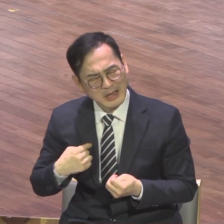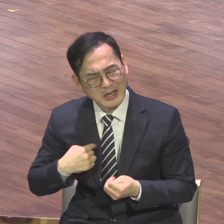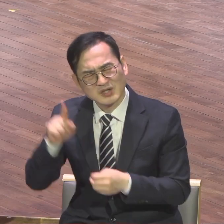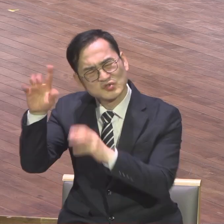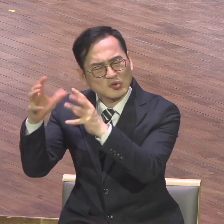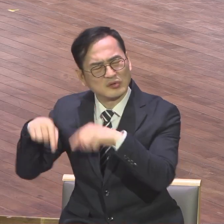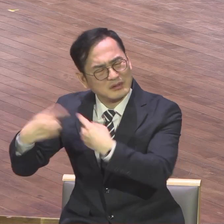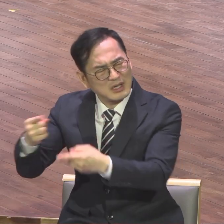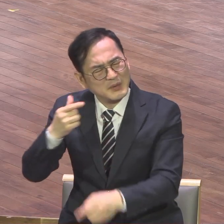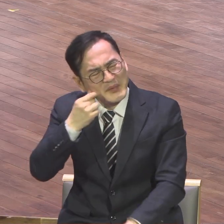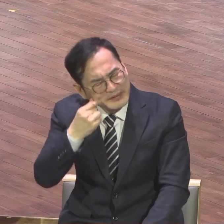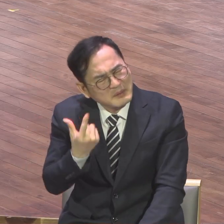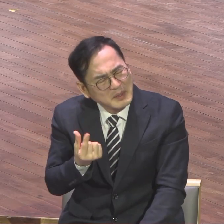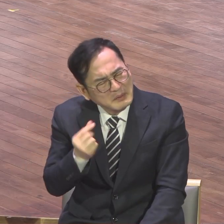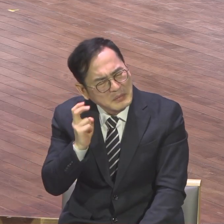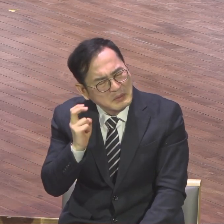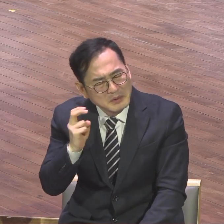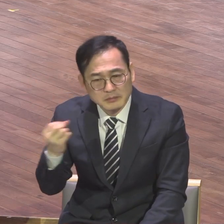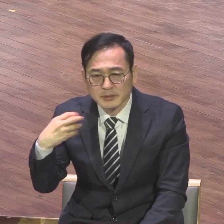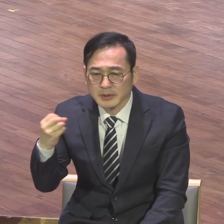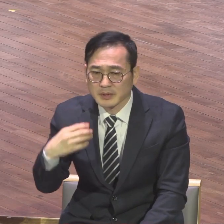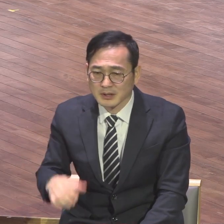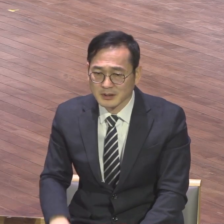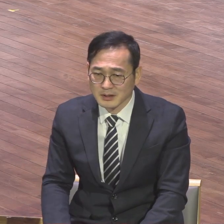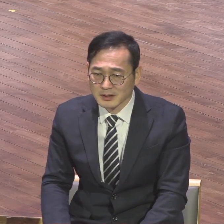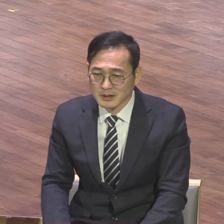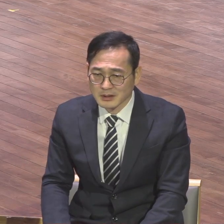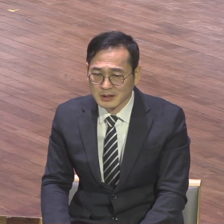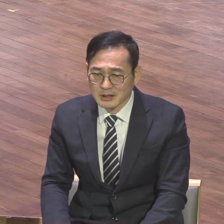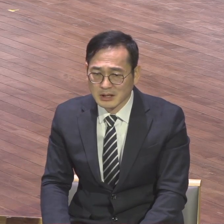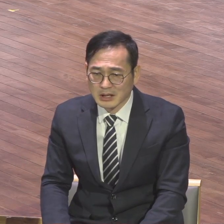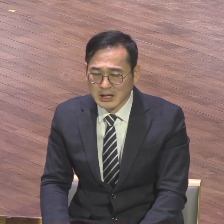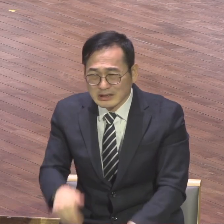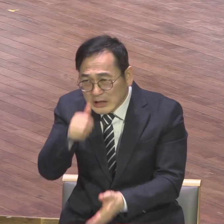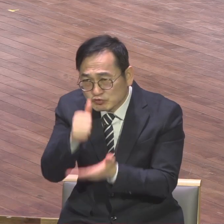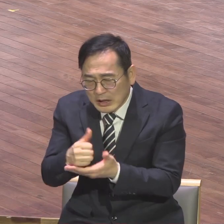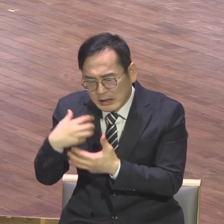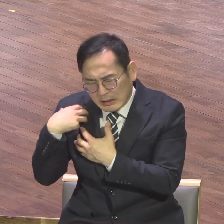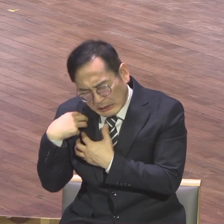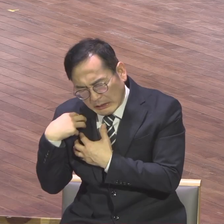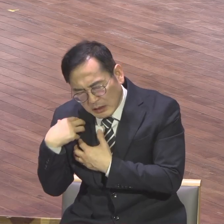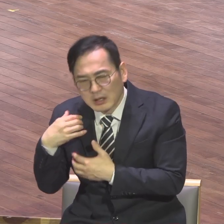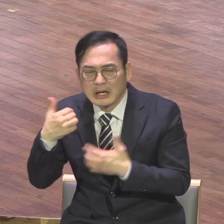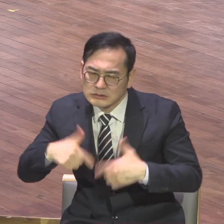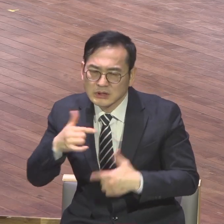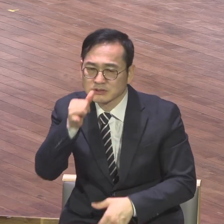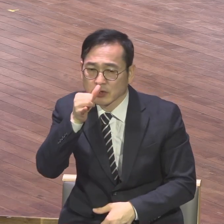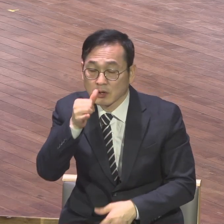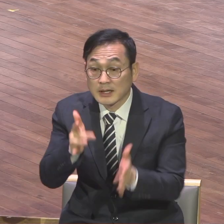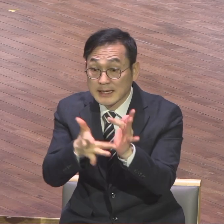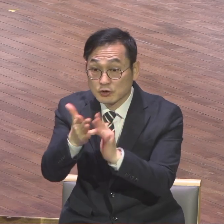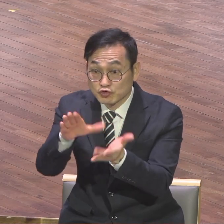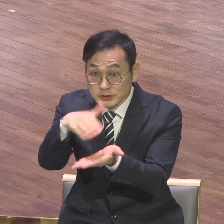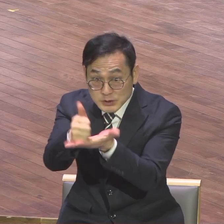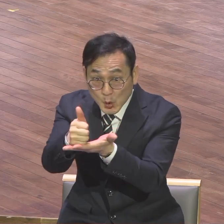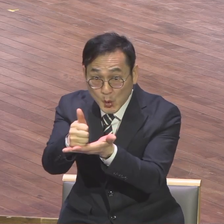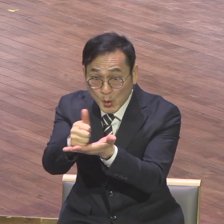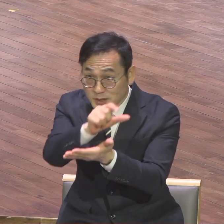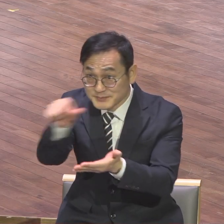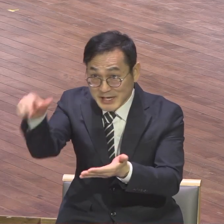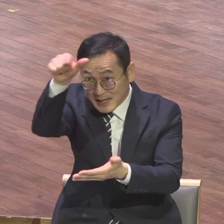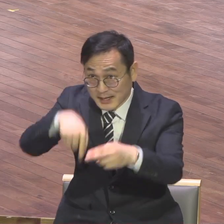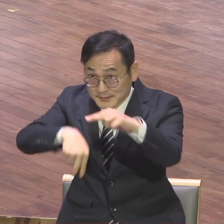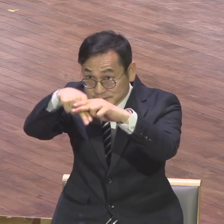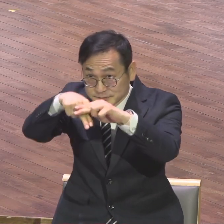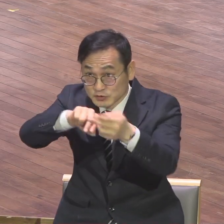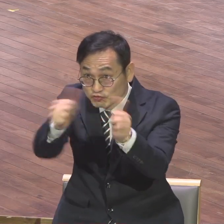내가 죄가 많아 천국 가겠나. 정죄의식에 빠져 있어. 예수 그리스도의 십자가 대속은요 완벽한 점 되시기